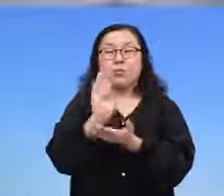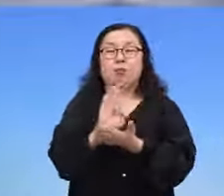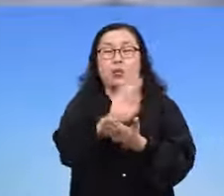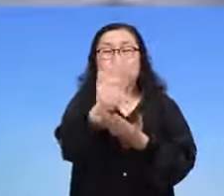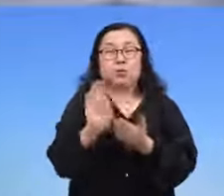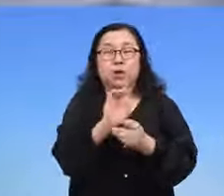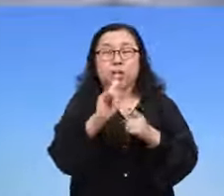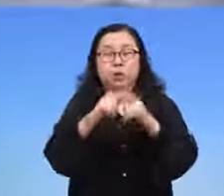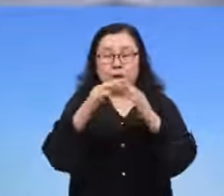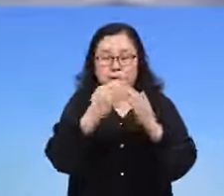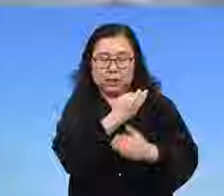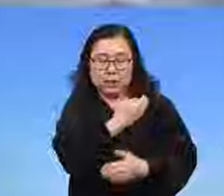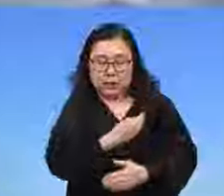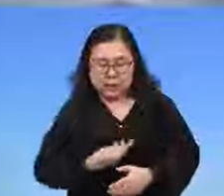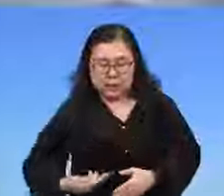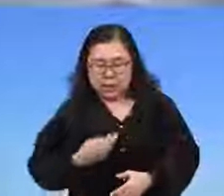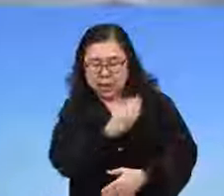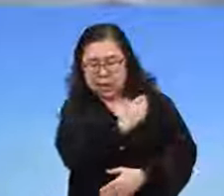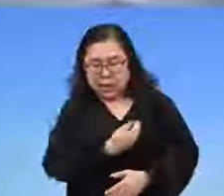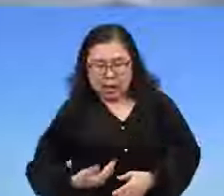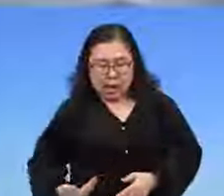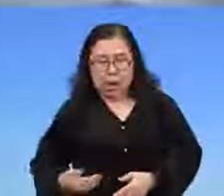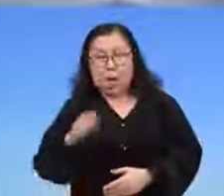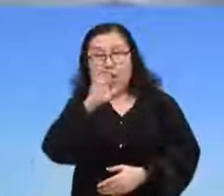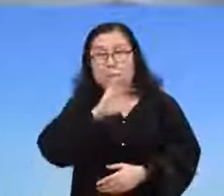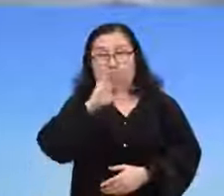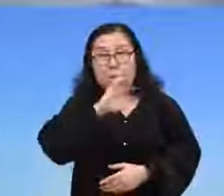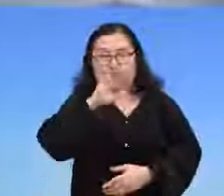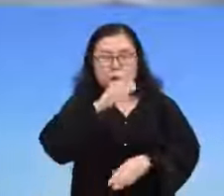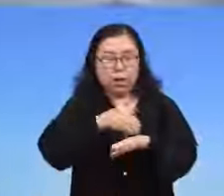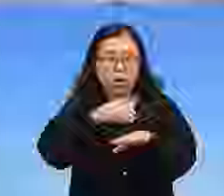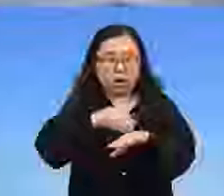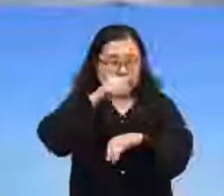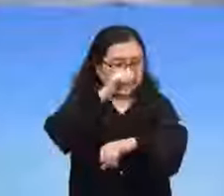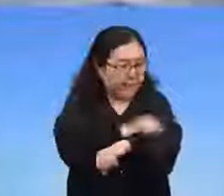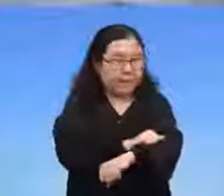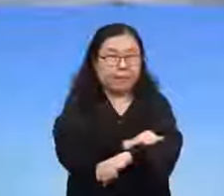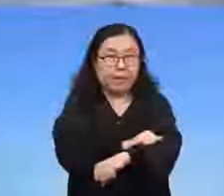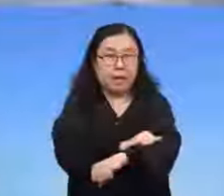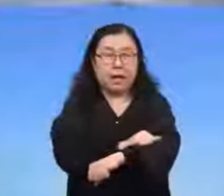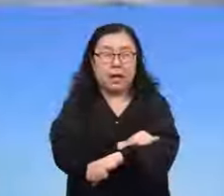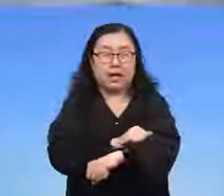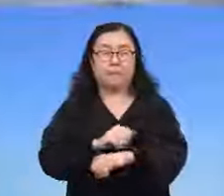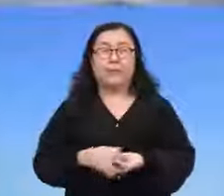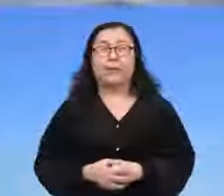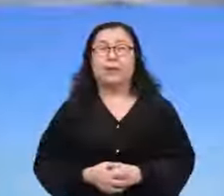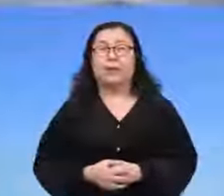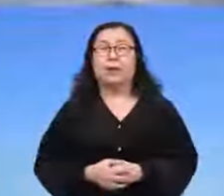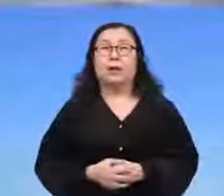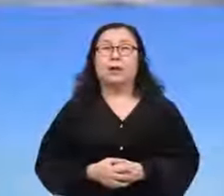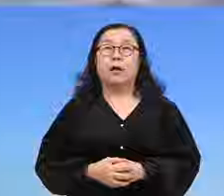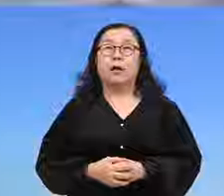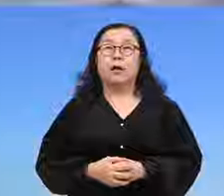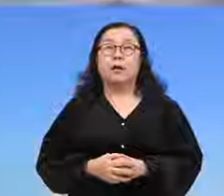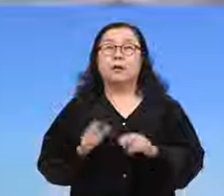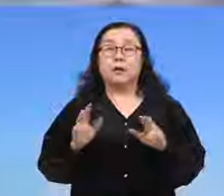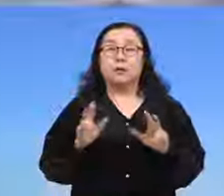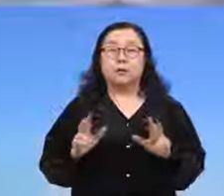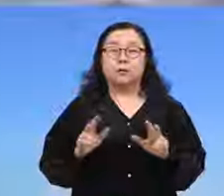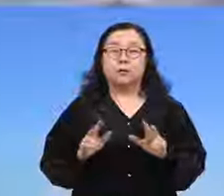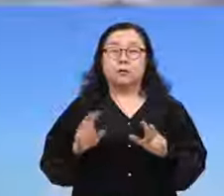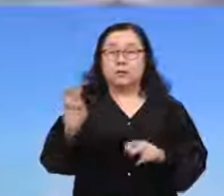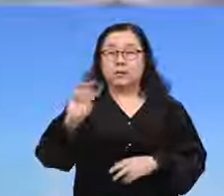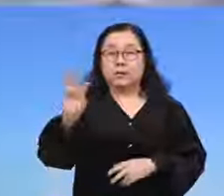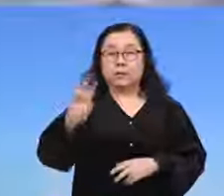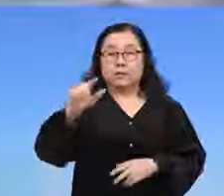분당 우리 교회는 제장훈련, 저는 이 제장훈련이 분당 우리 교회의 척추라고 생각하거든요.